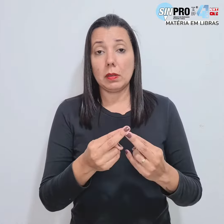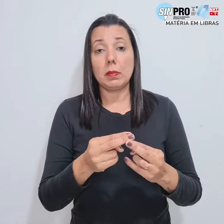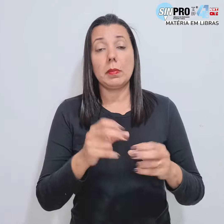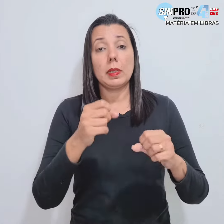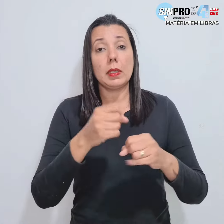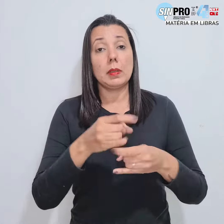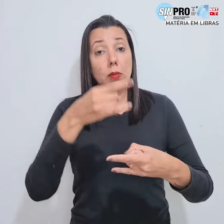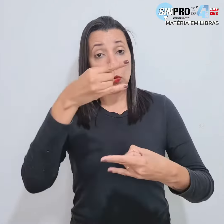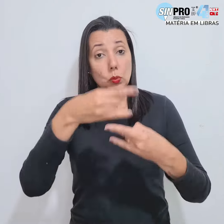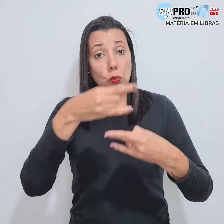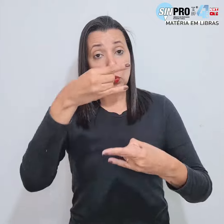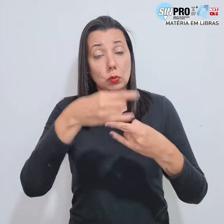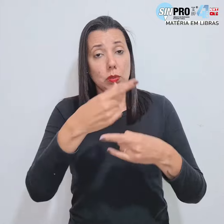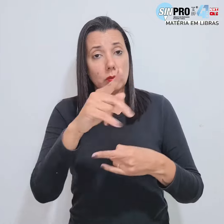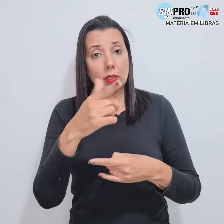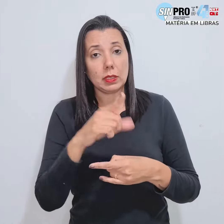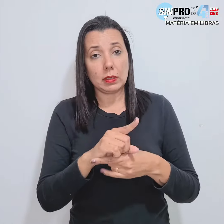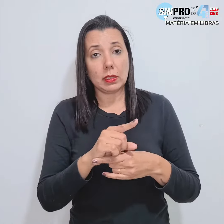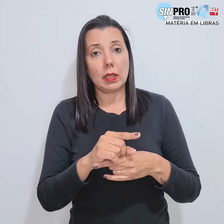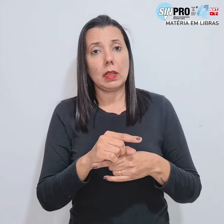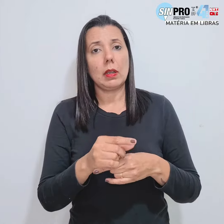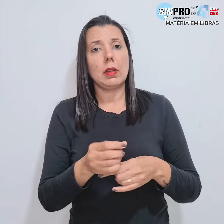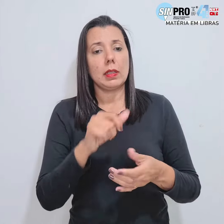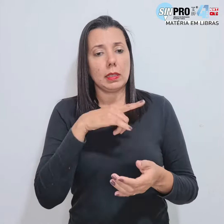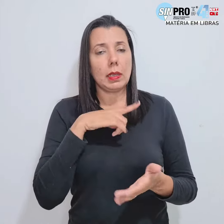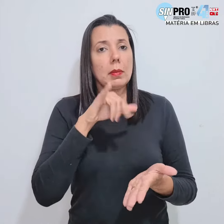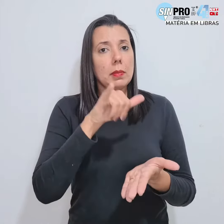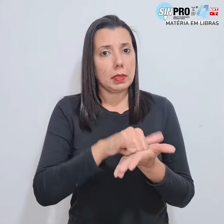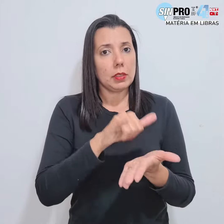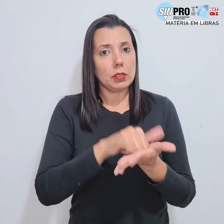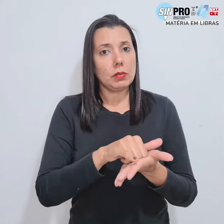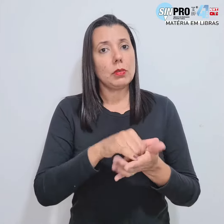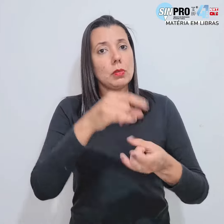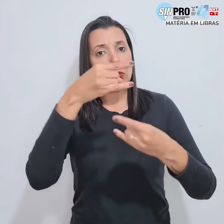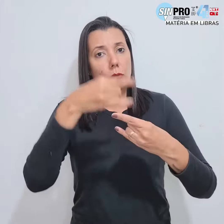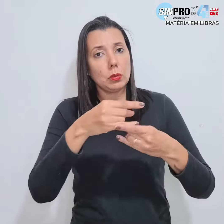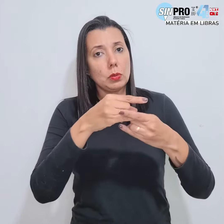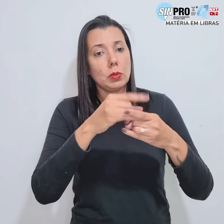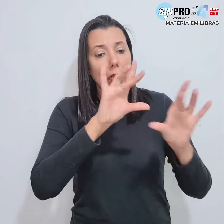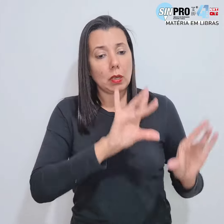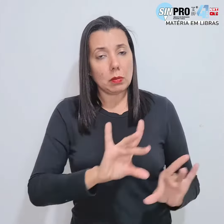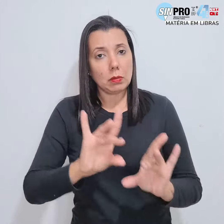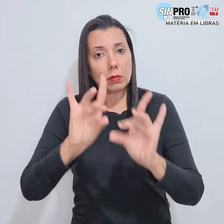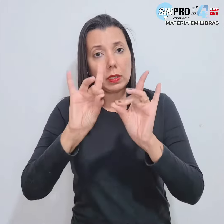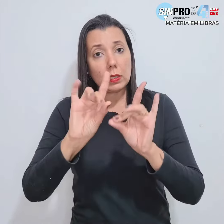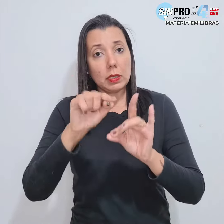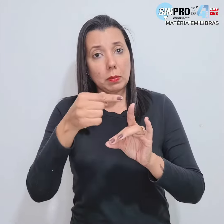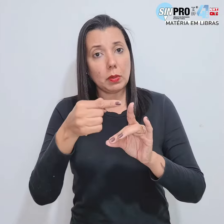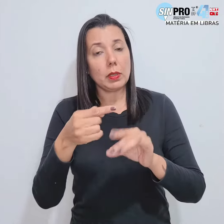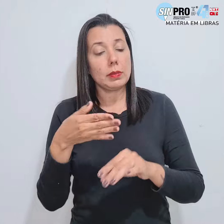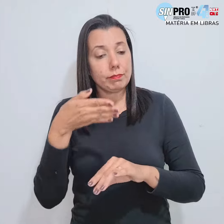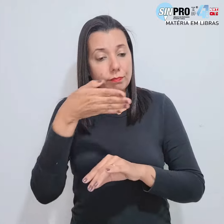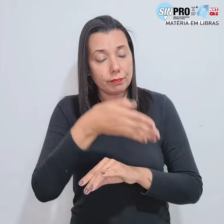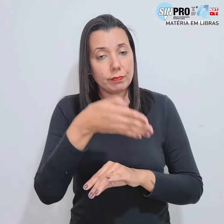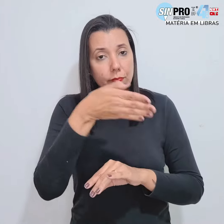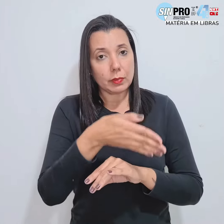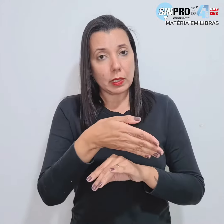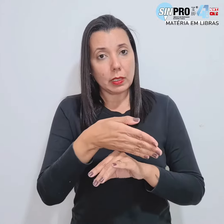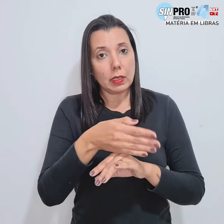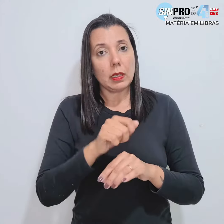Zoom e se você ainda não instalou o aplicativo Zoom, clique no link a seguir que ele lhe direcionará para a Play Store para